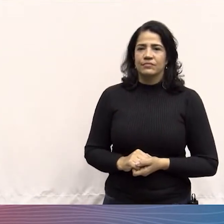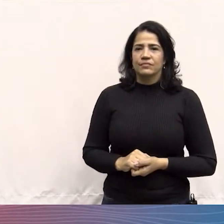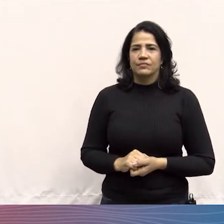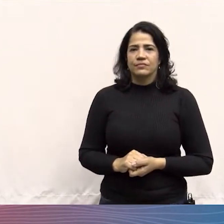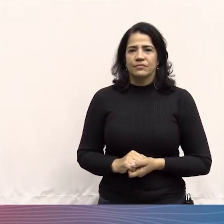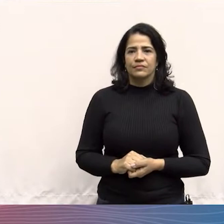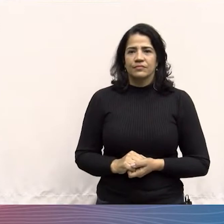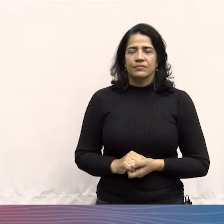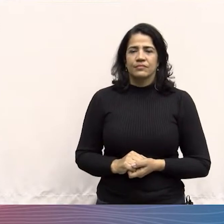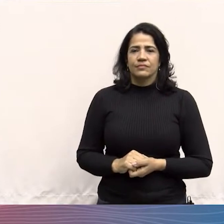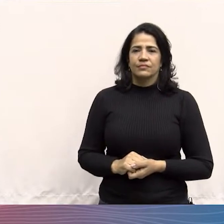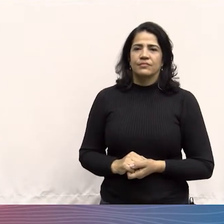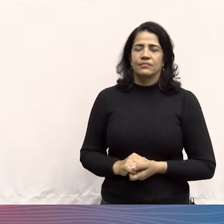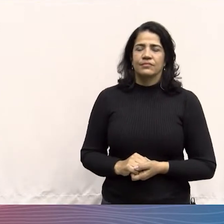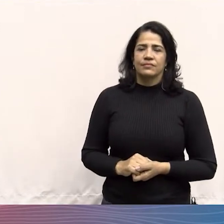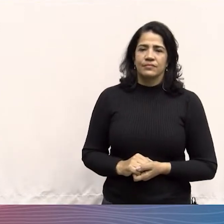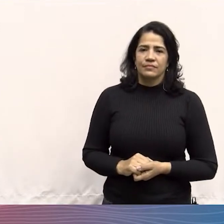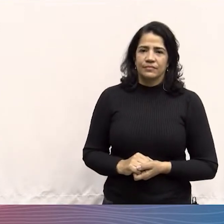35, né?